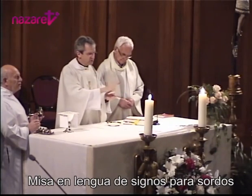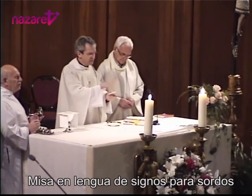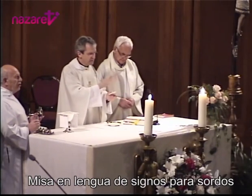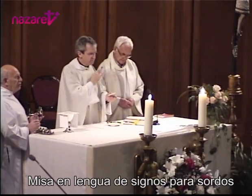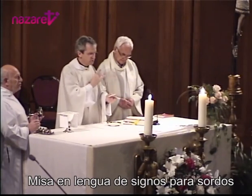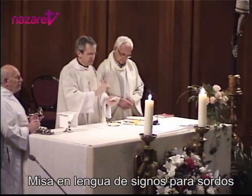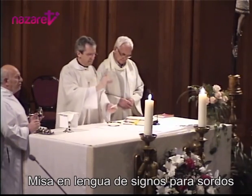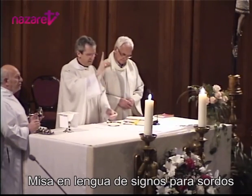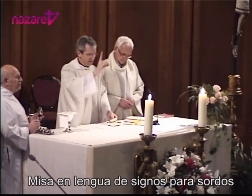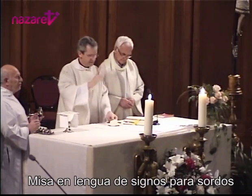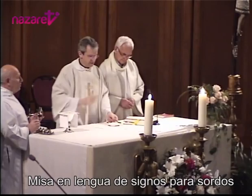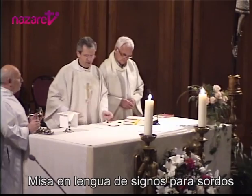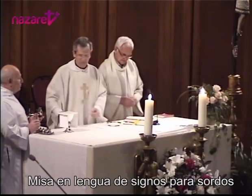seas por siempre, Señor.